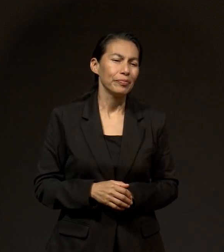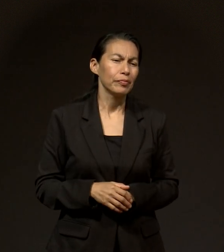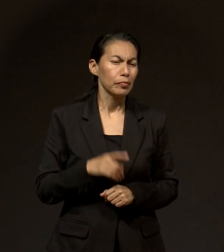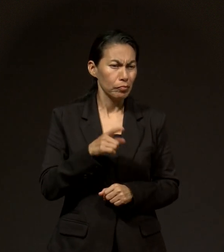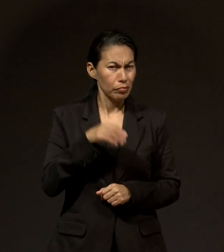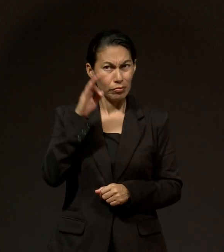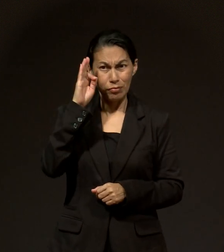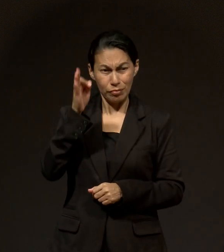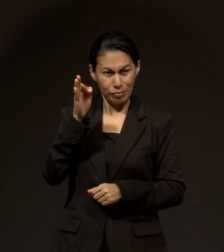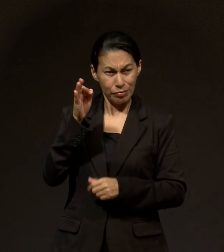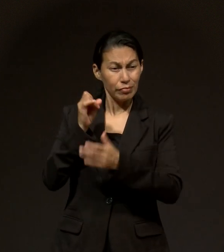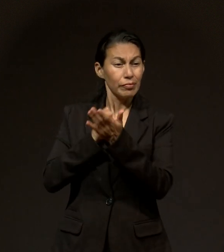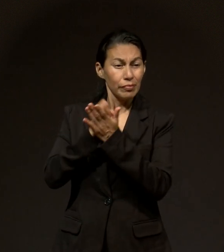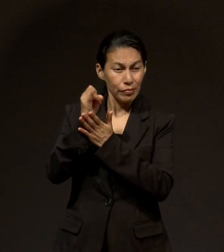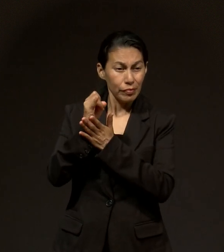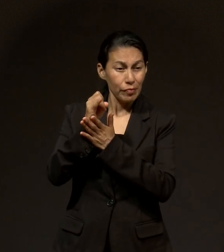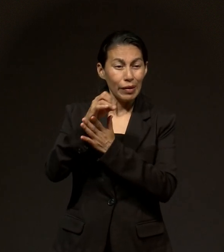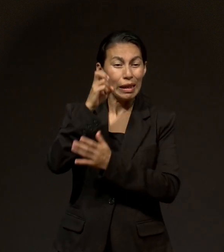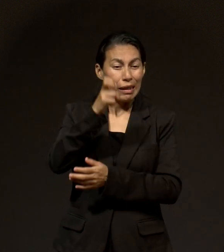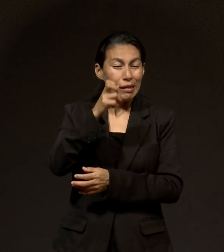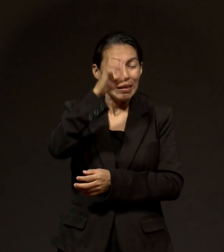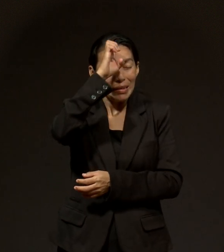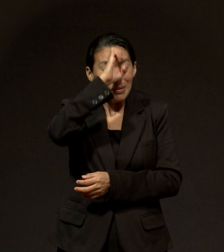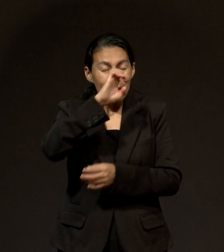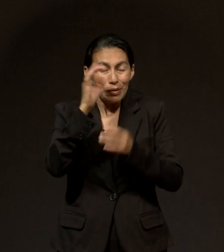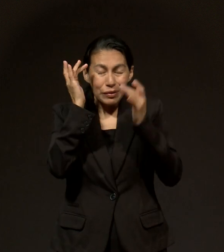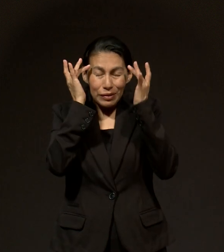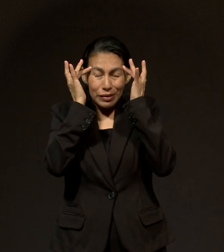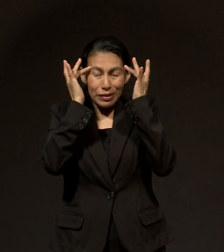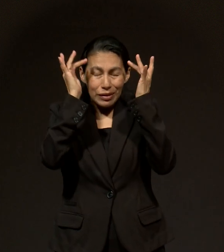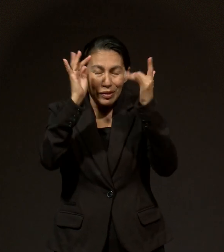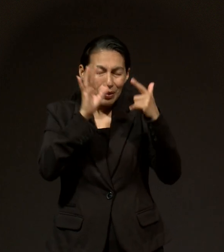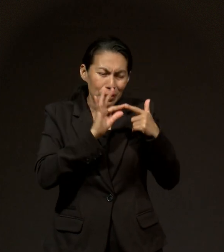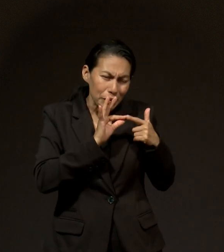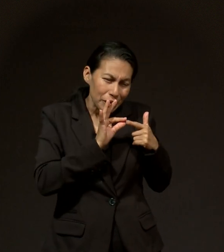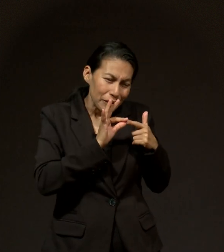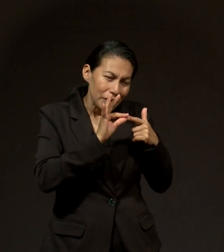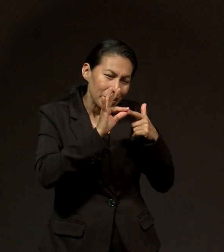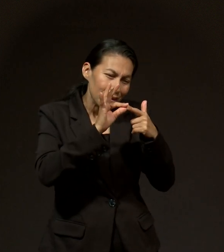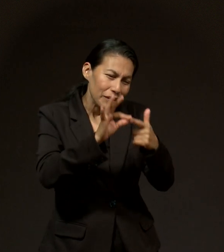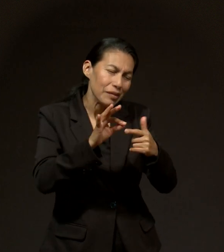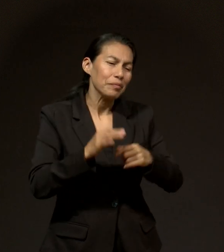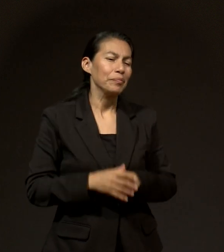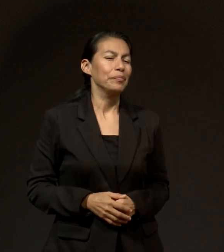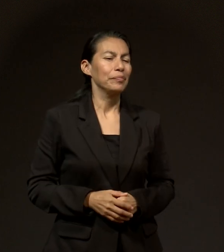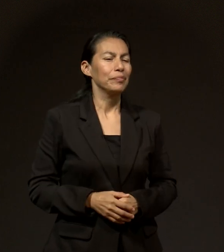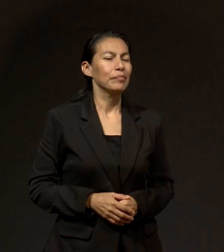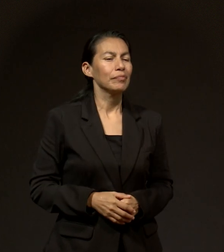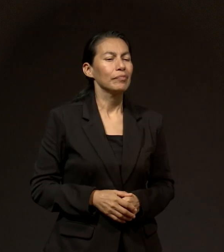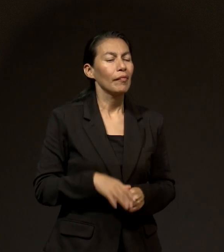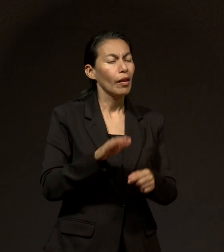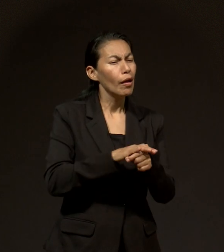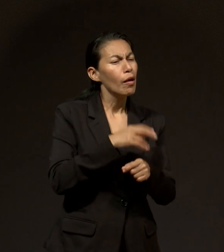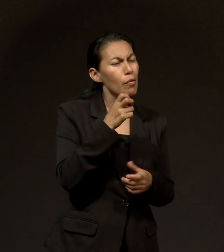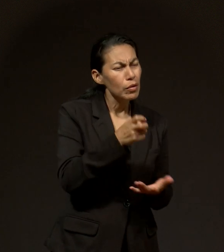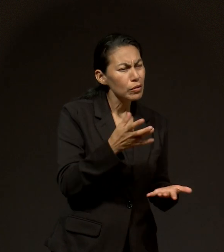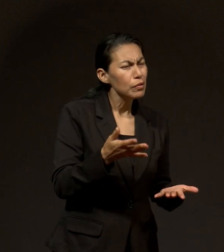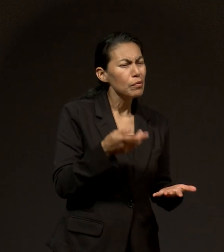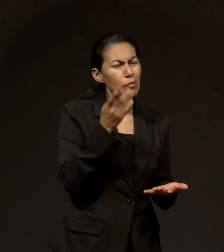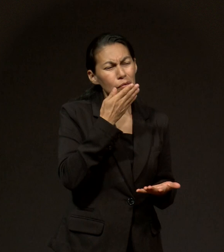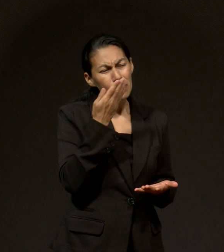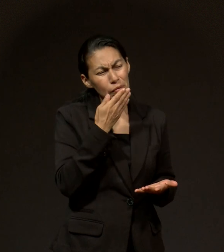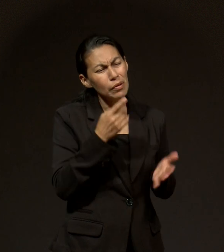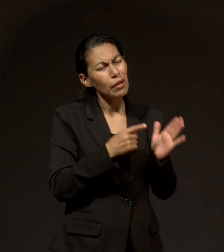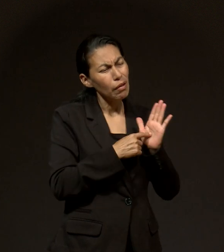voluntad de Dios es la que el Espíritu Santo toma para guiarte en tu camino. Por eso hay